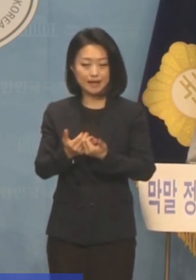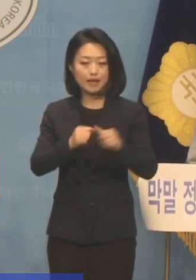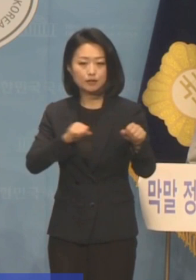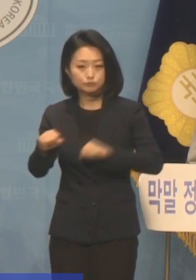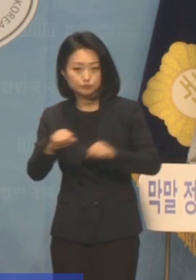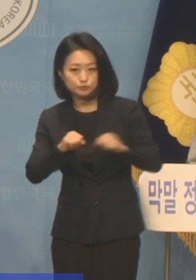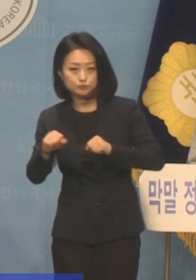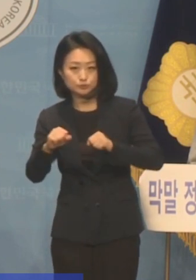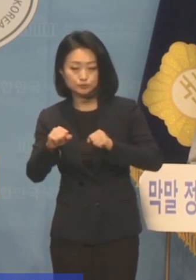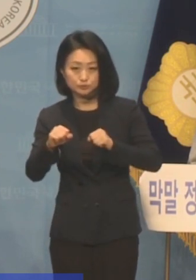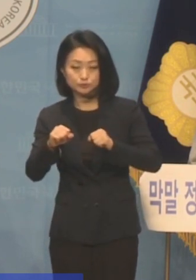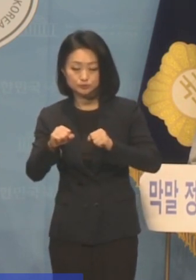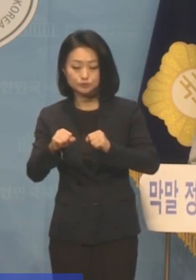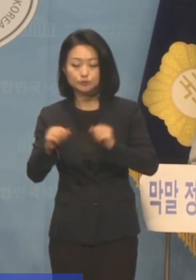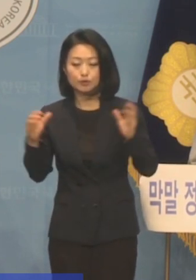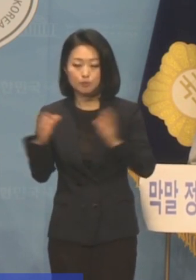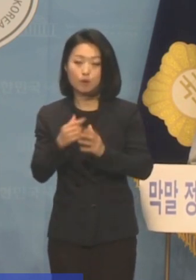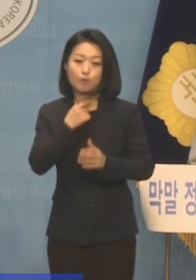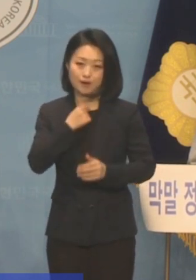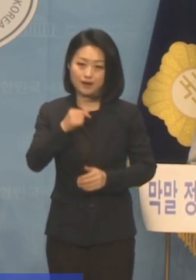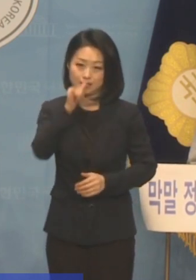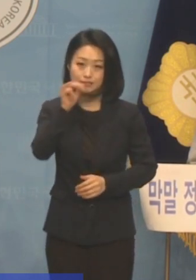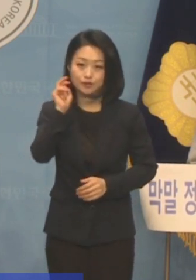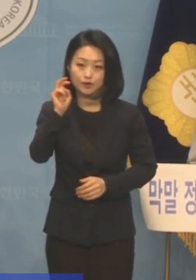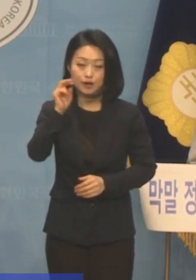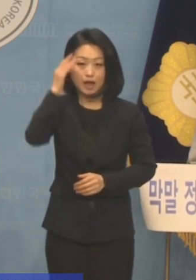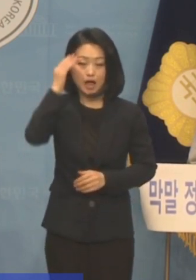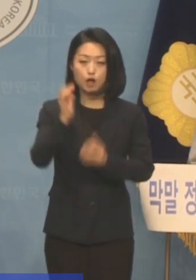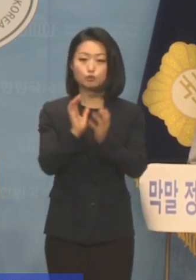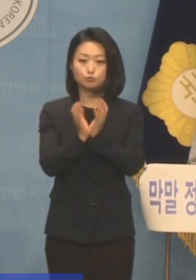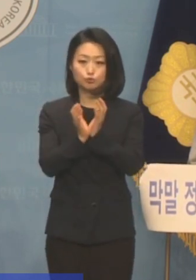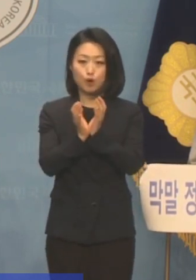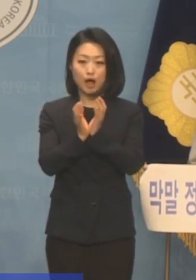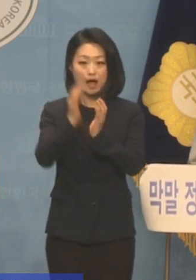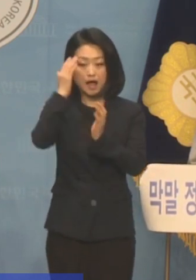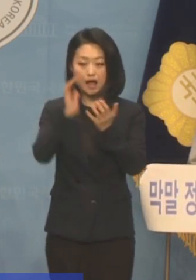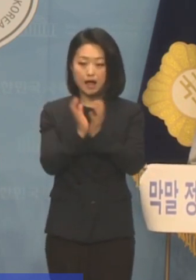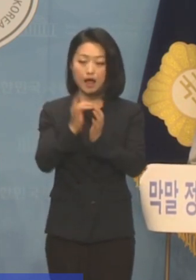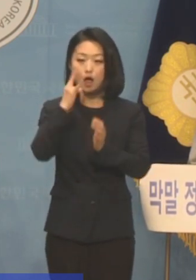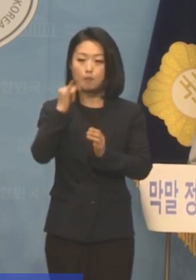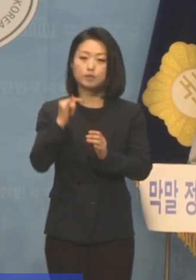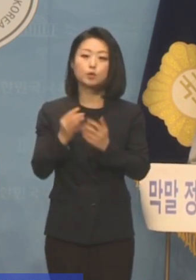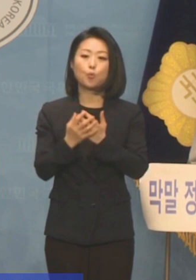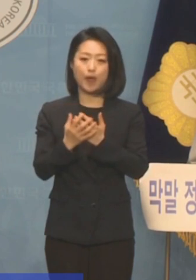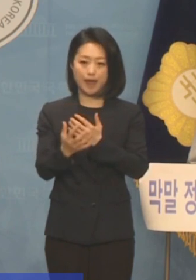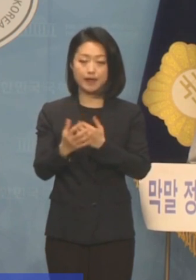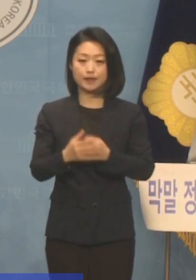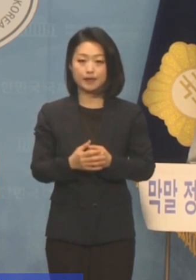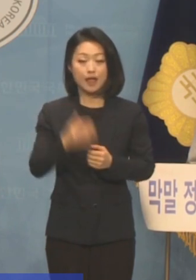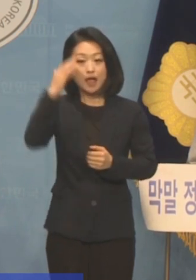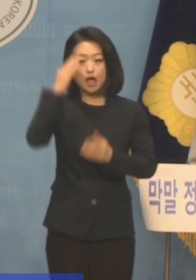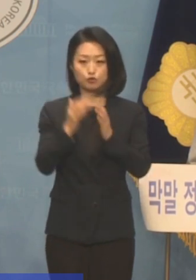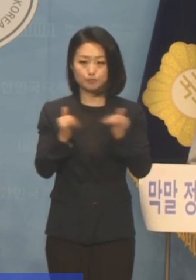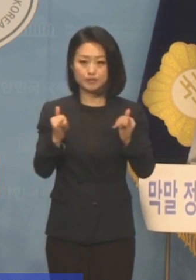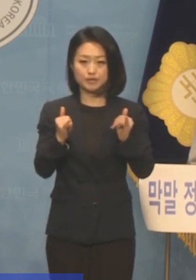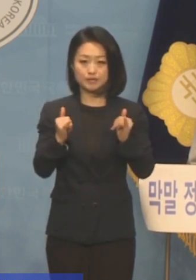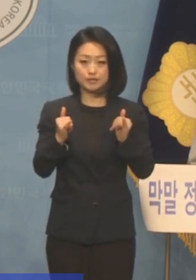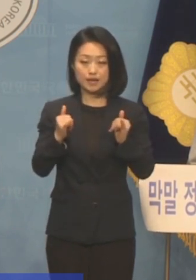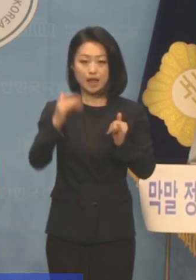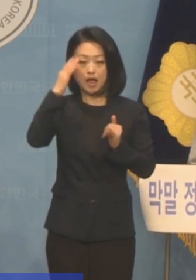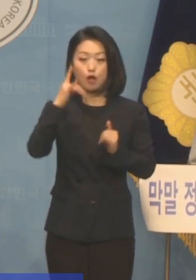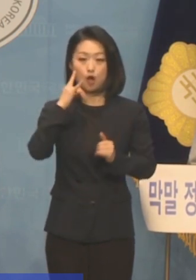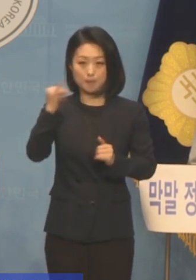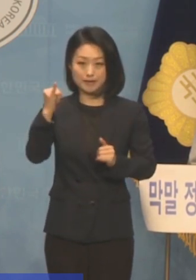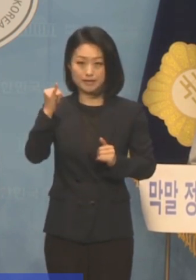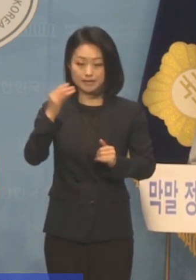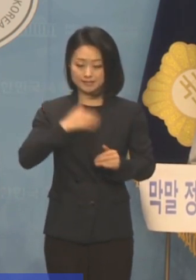반대하는 사람은 없을 것입니다 한국 무궁화 어머니회는 대한민국으로 대한민국 국민으로 자식을